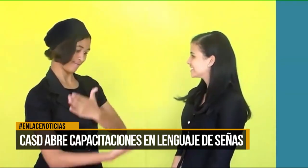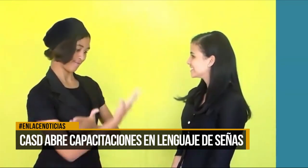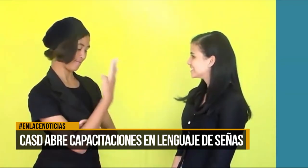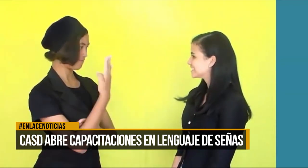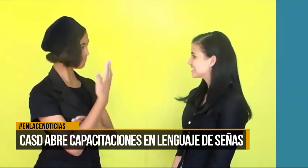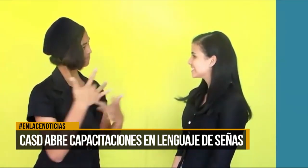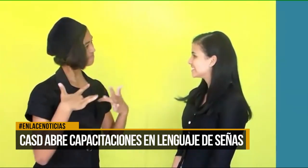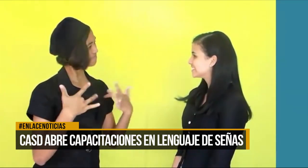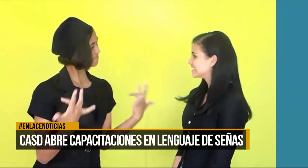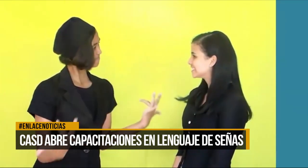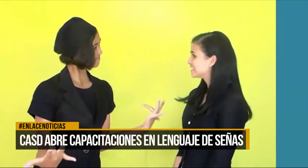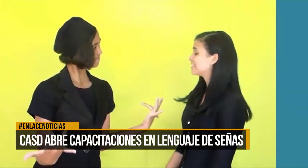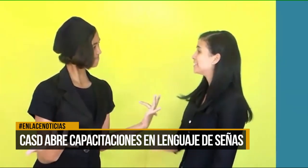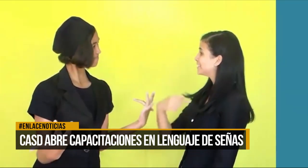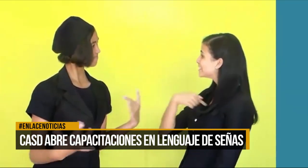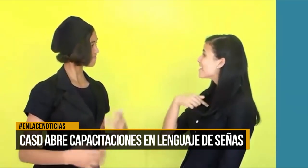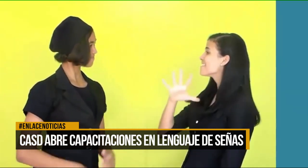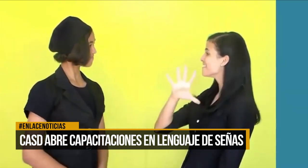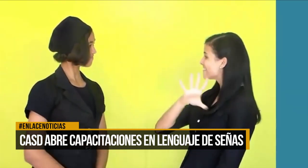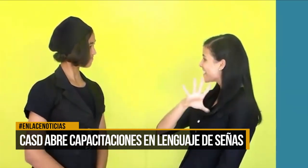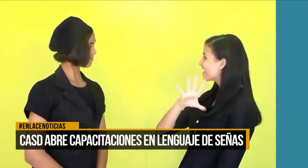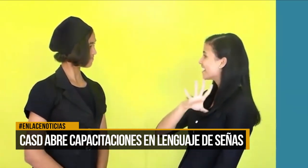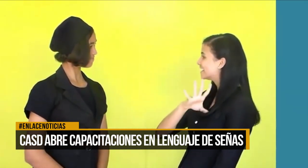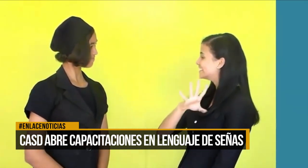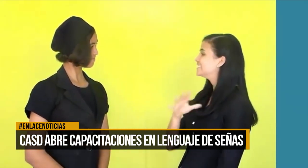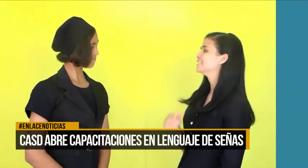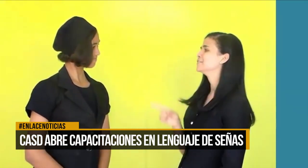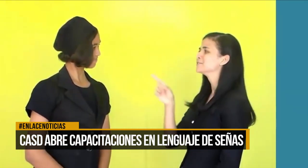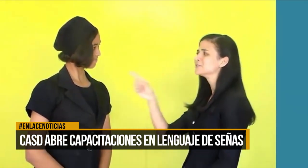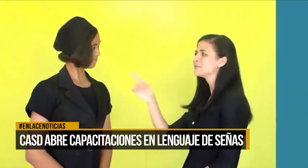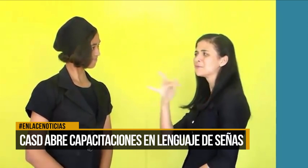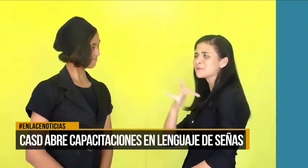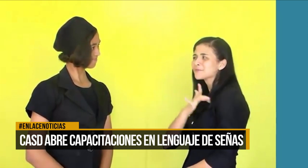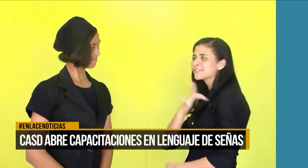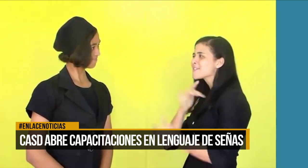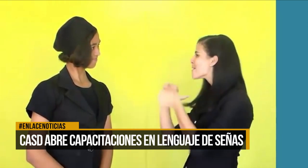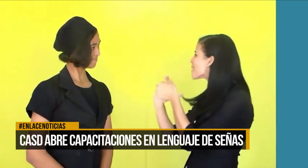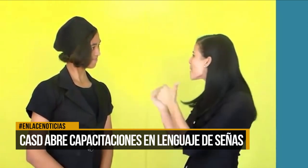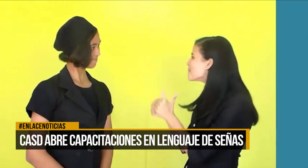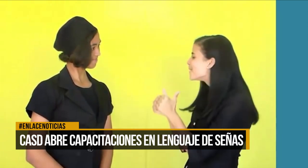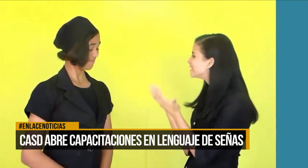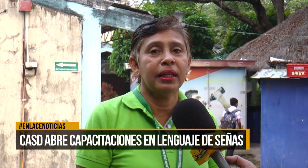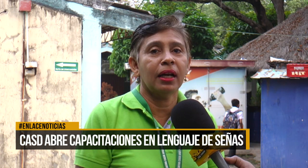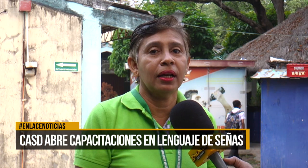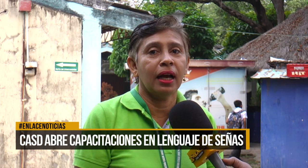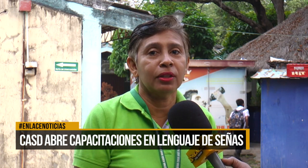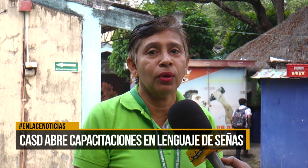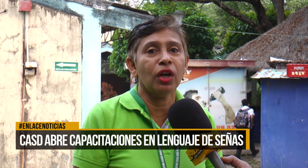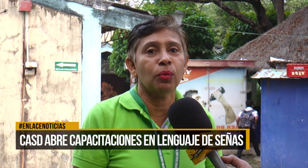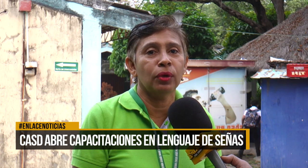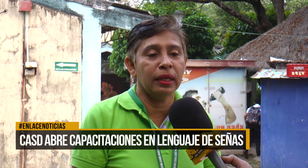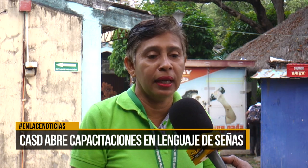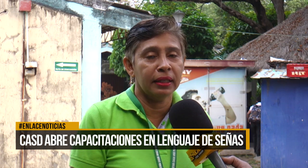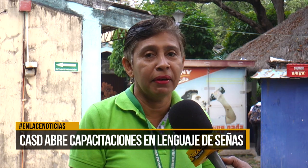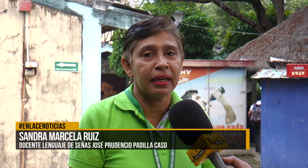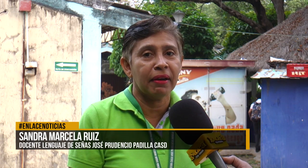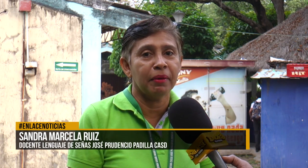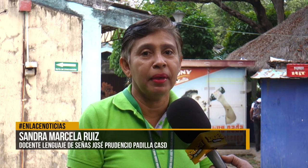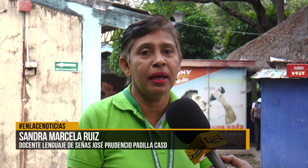Marcela Ruiz, extendió la invitación a todos los ciudadanos que quieran aprender sobre este tema. La idea es invitar a toda la comunidad de Barranca Bermeja